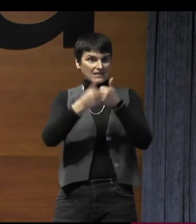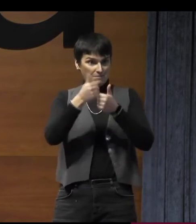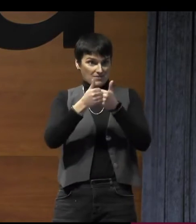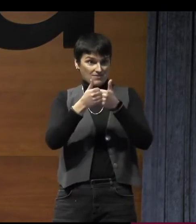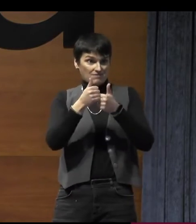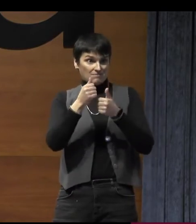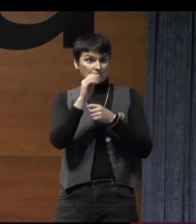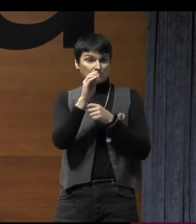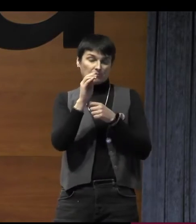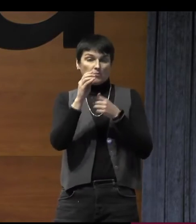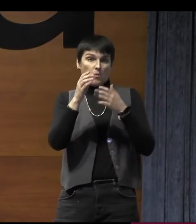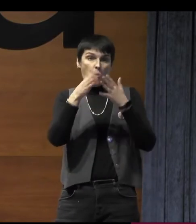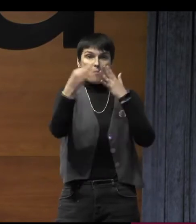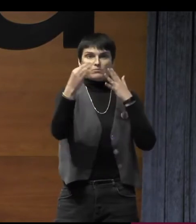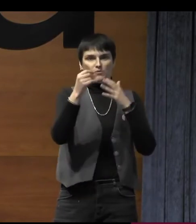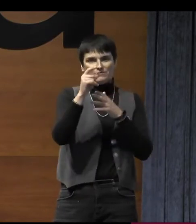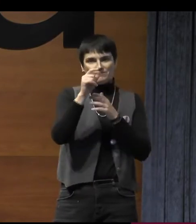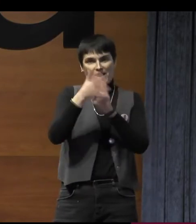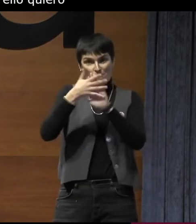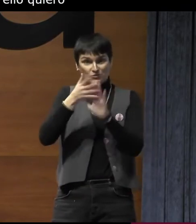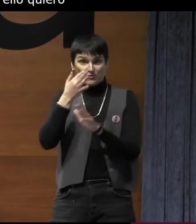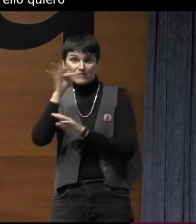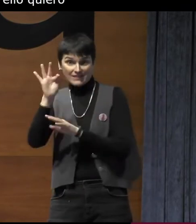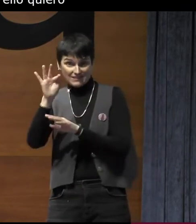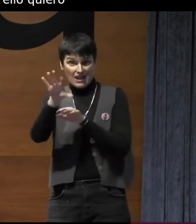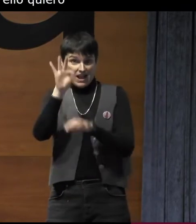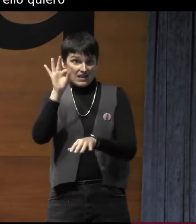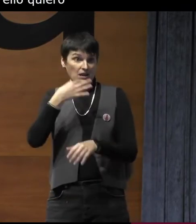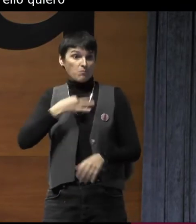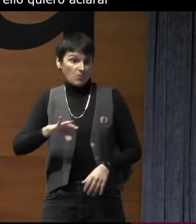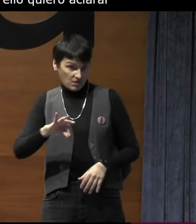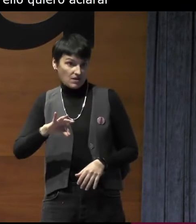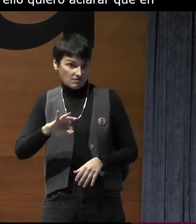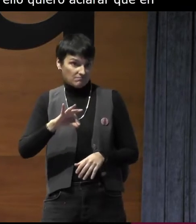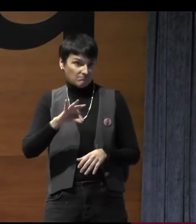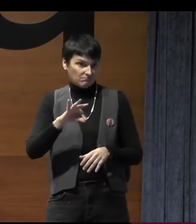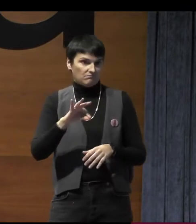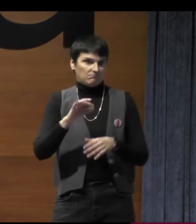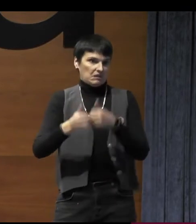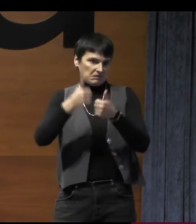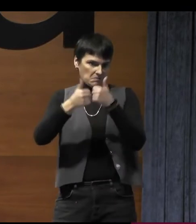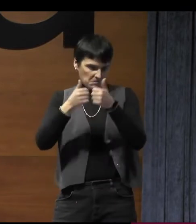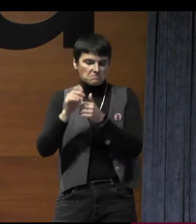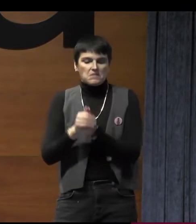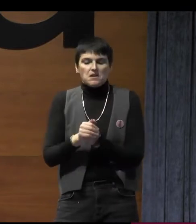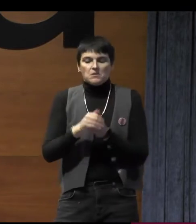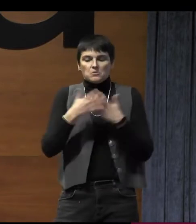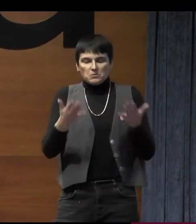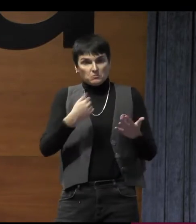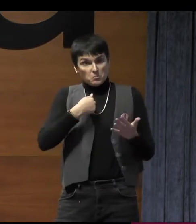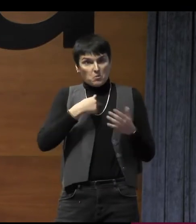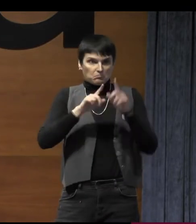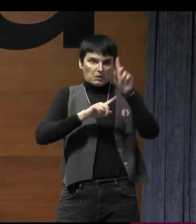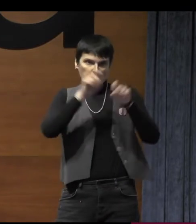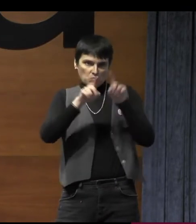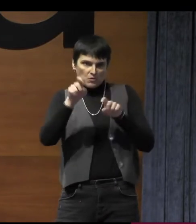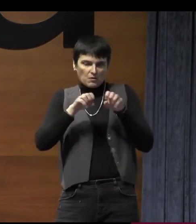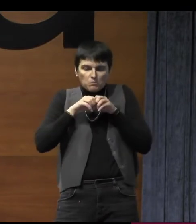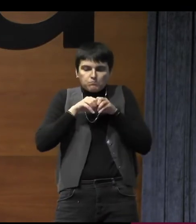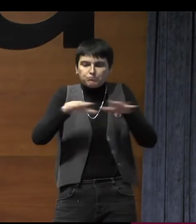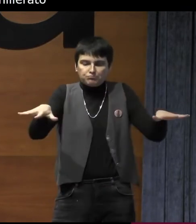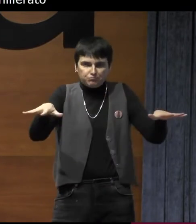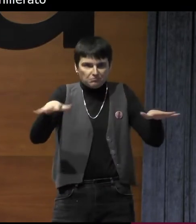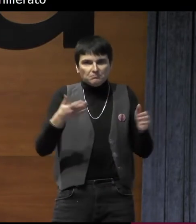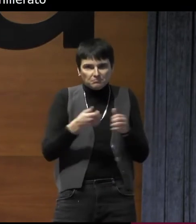para ello quiero aclararos que en Francia se da la posibilidad de en bachillerato elegir la